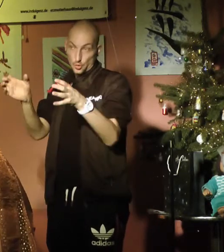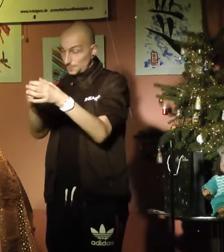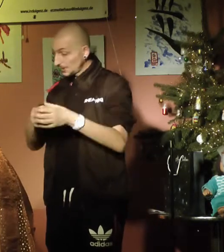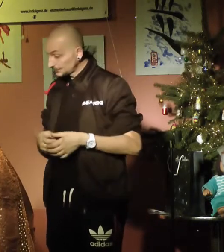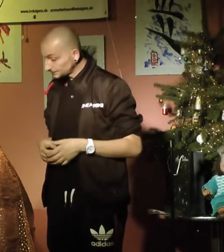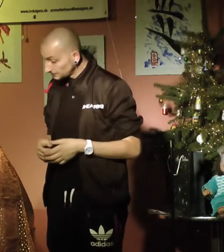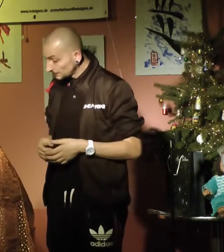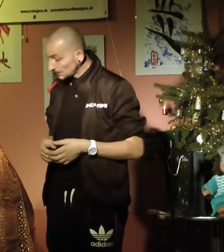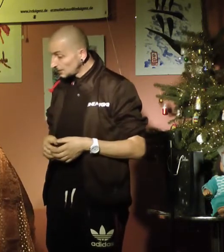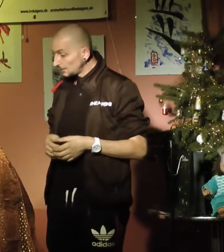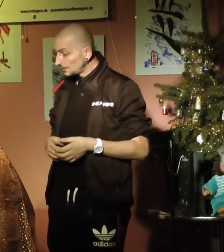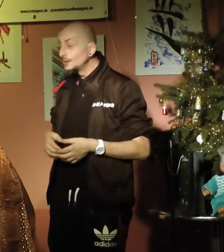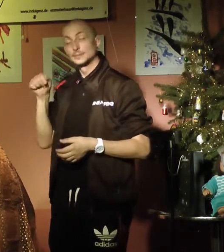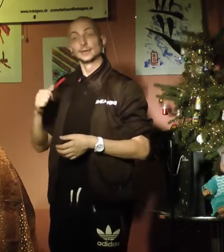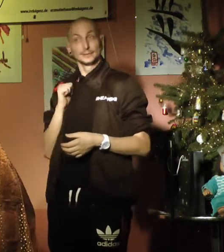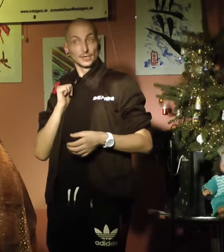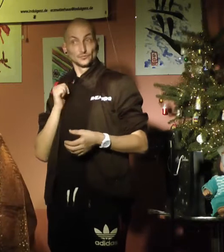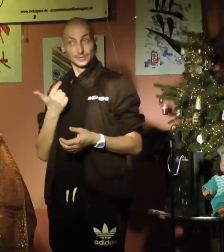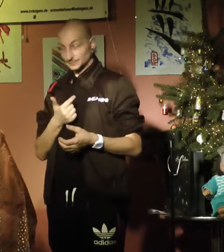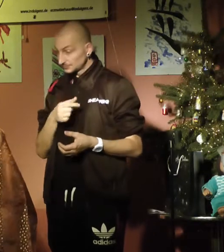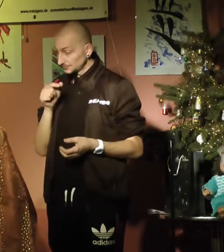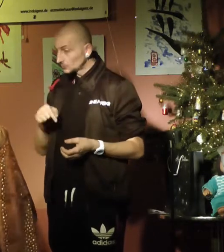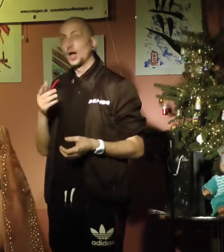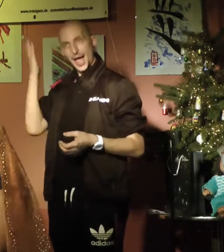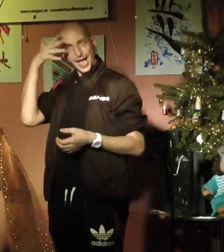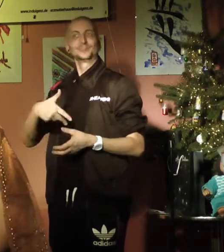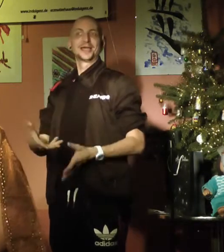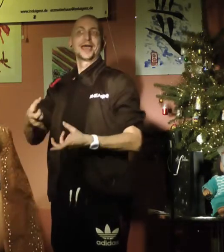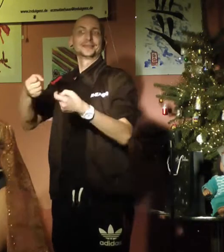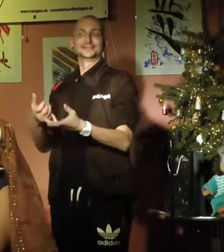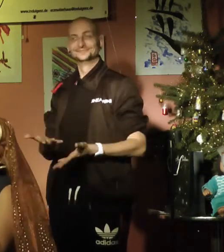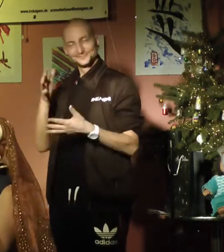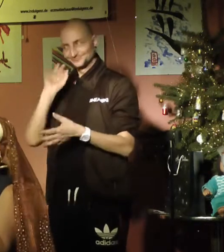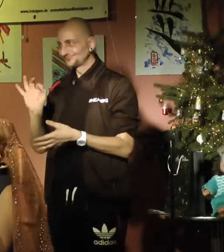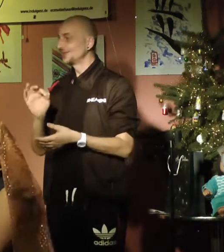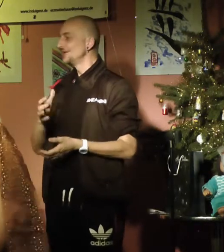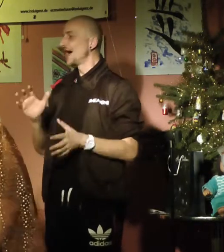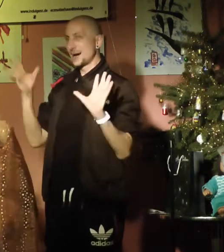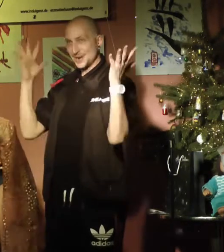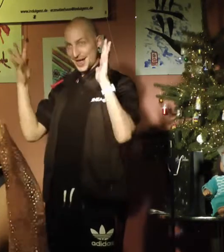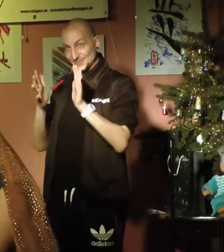ein Täschchen und damit ist ja der Abend gerettet. Großartig. Applaus.